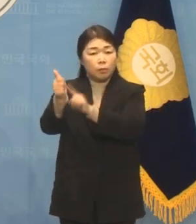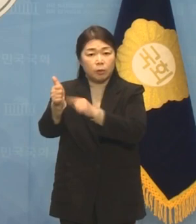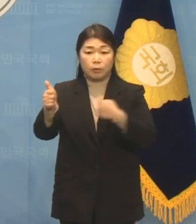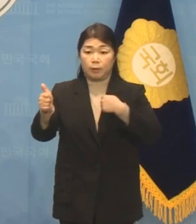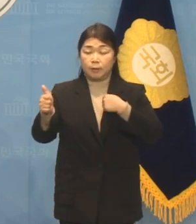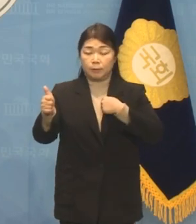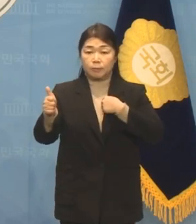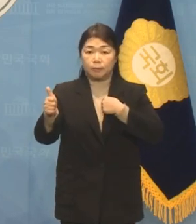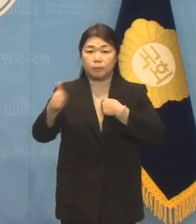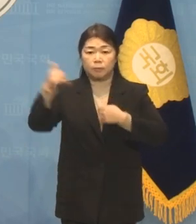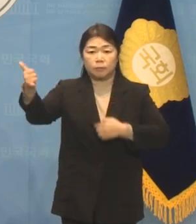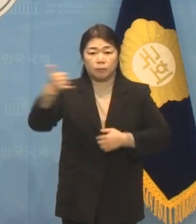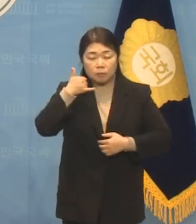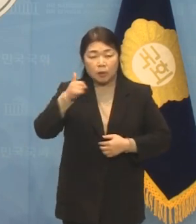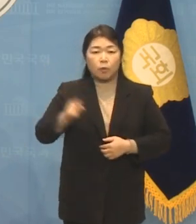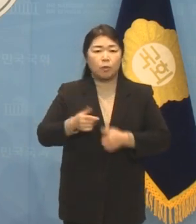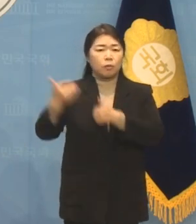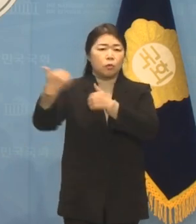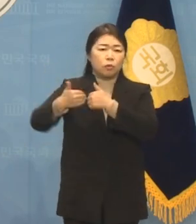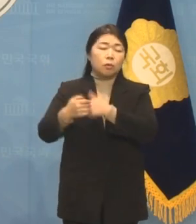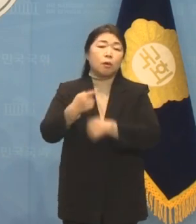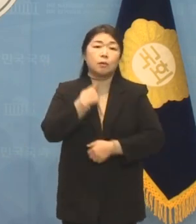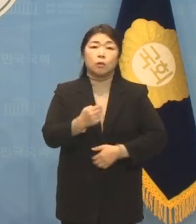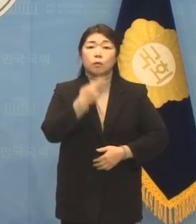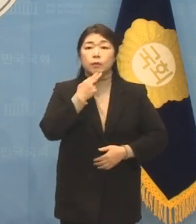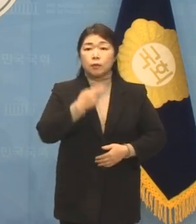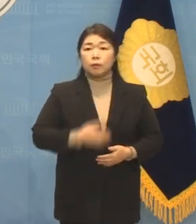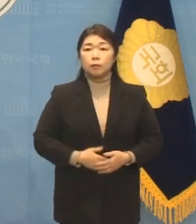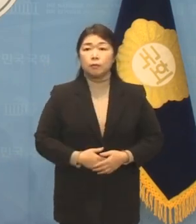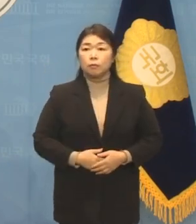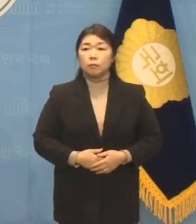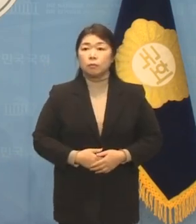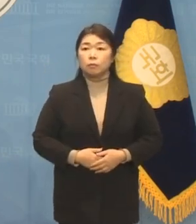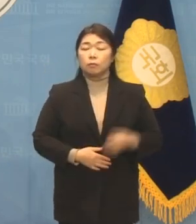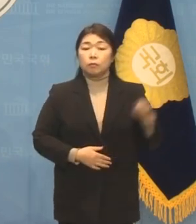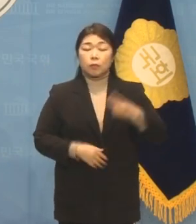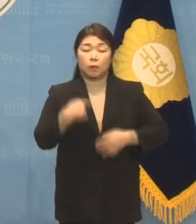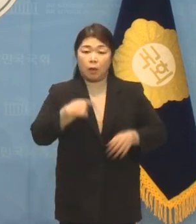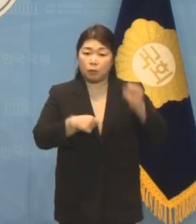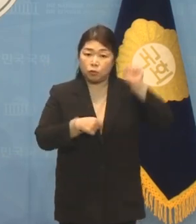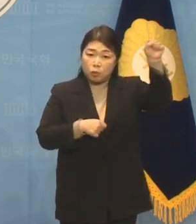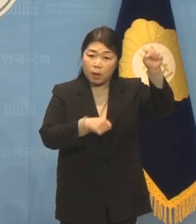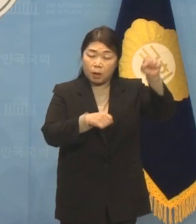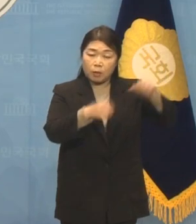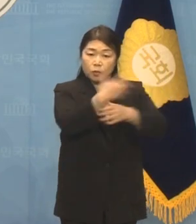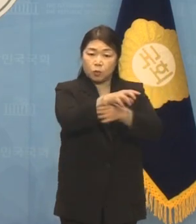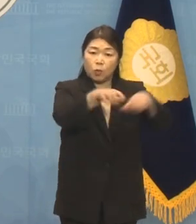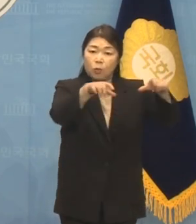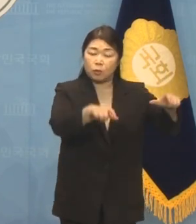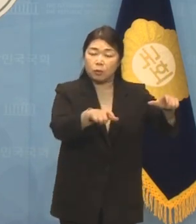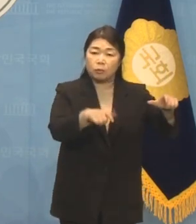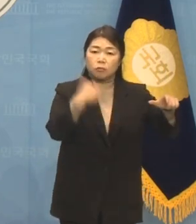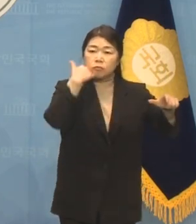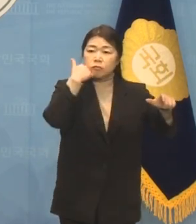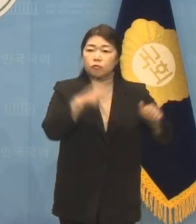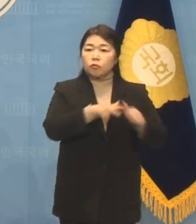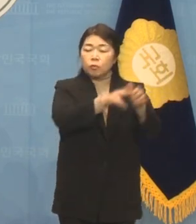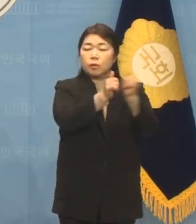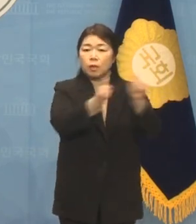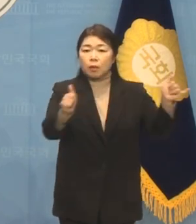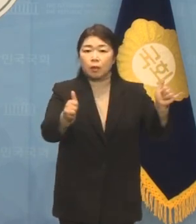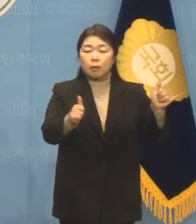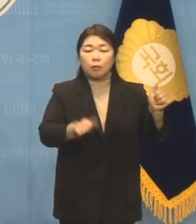저에게 그런 요청을 하신 바가 없습니다. 또한 제가 출마한 종로에 모 후보가